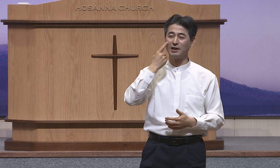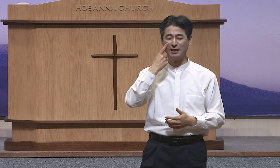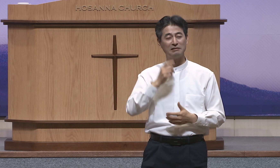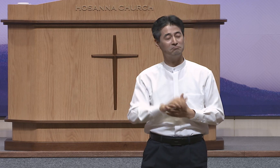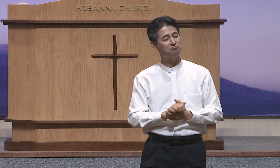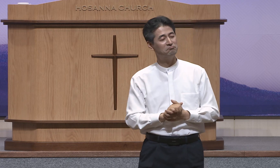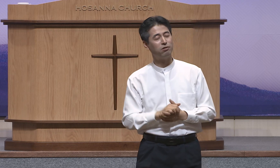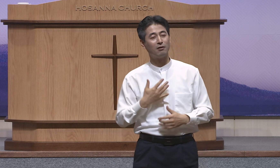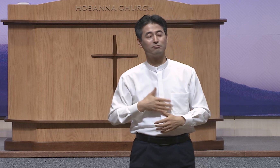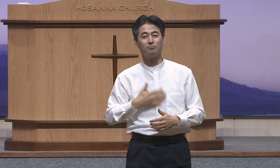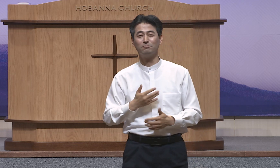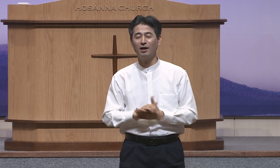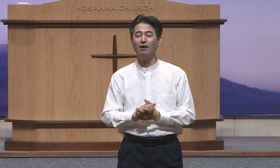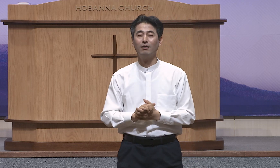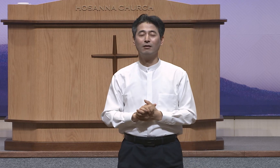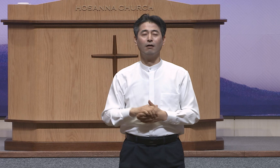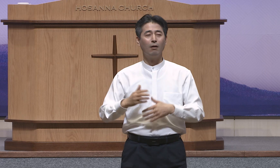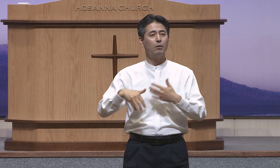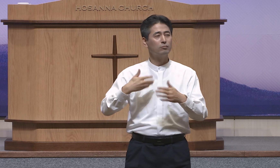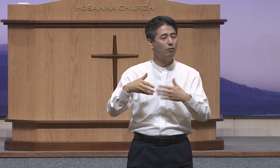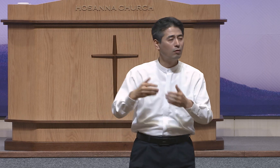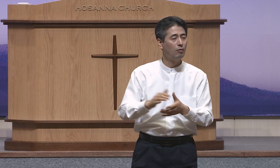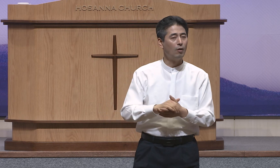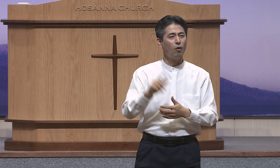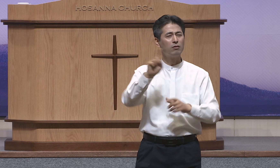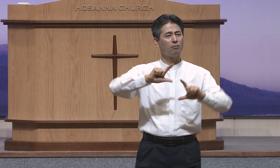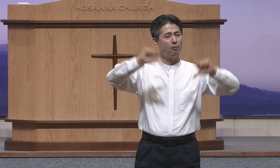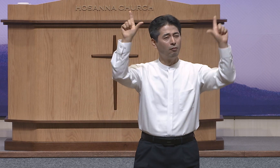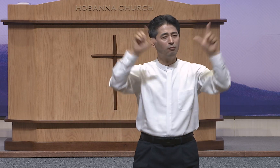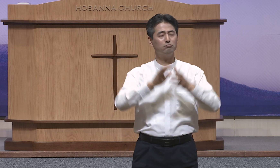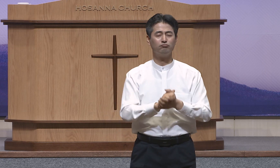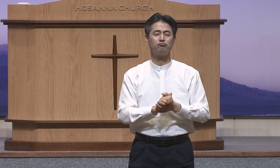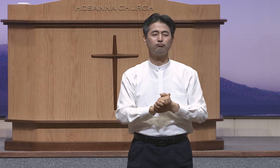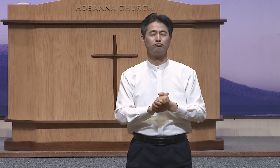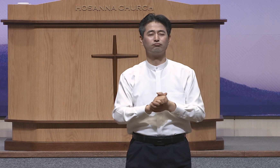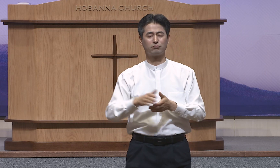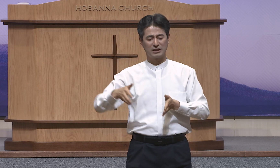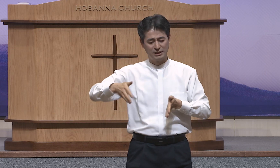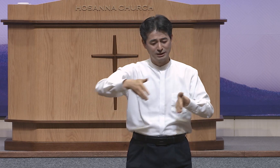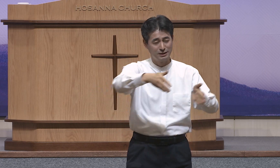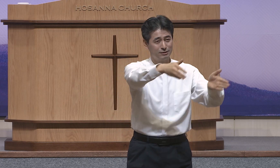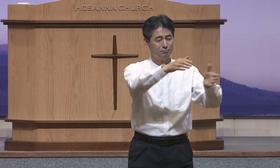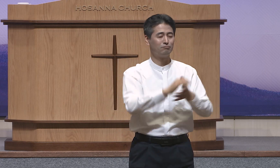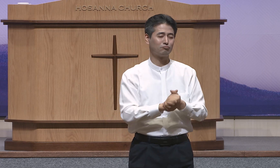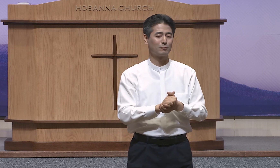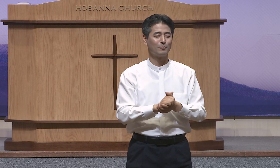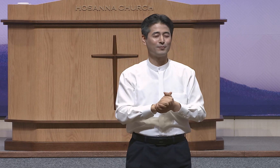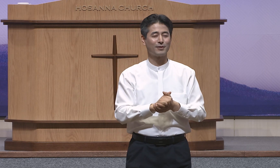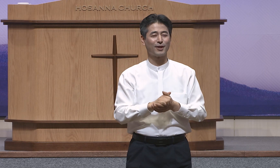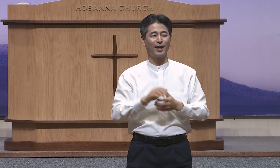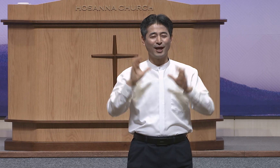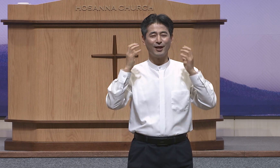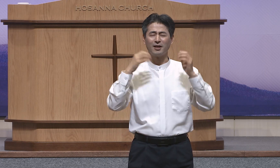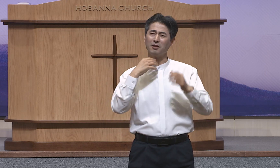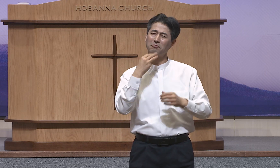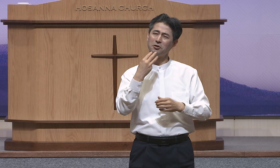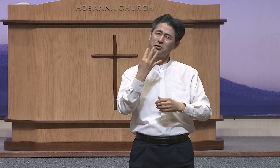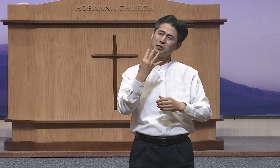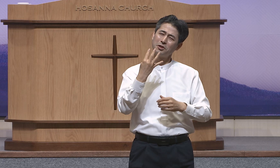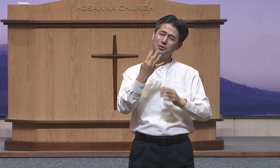기다려봐라 라는 그 말을 듣고 부모님들은 그냥 그렇게 지내셨는데 어느 날 제가 길을 걸어가고 있었어요.